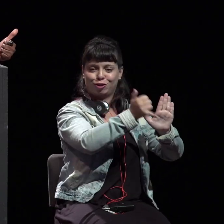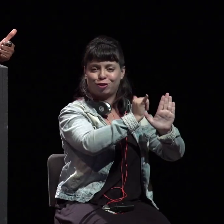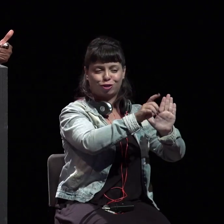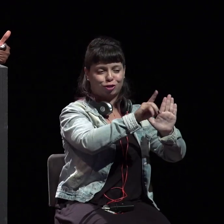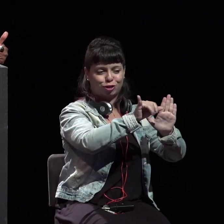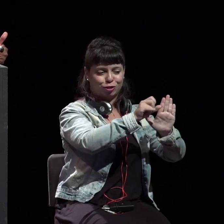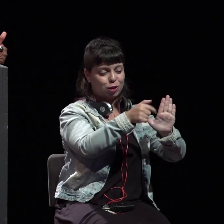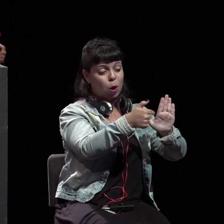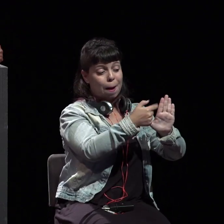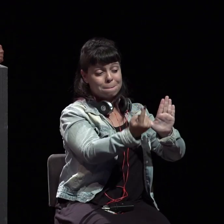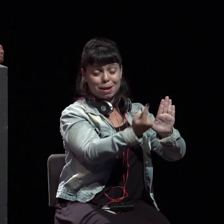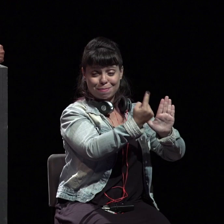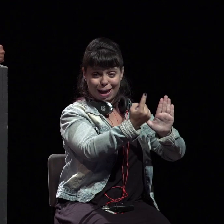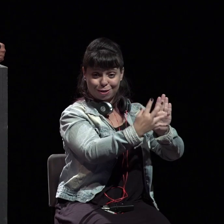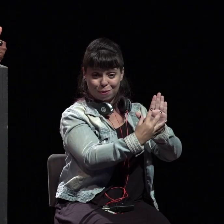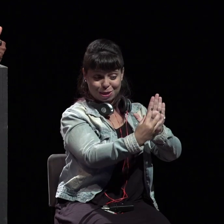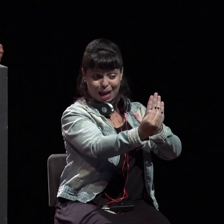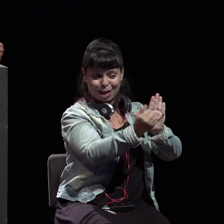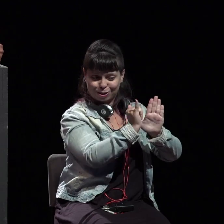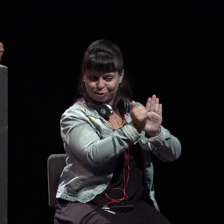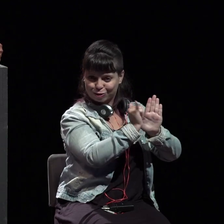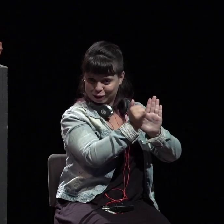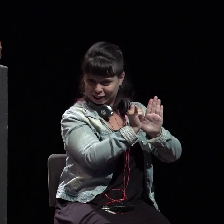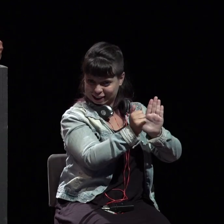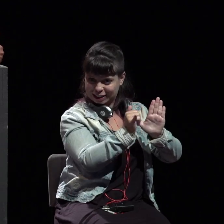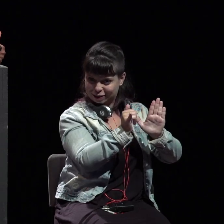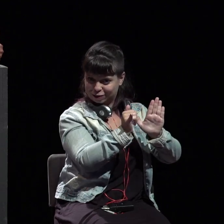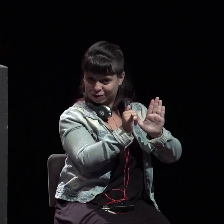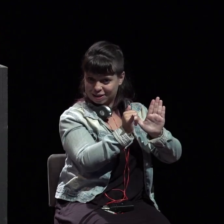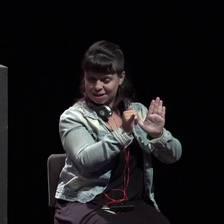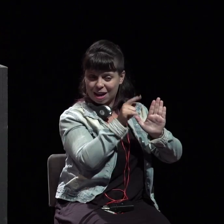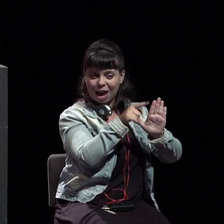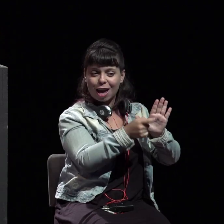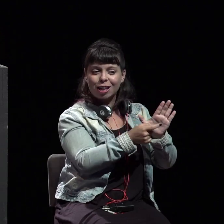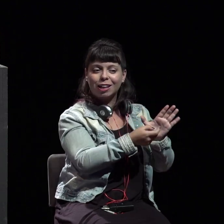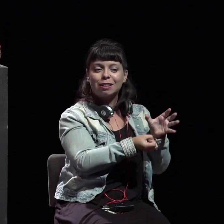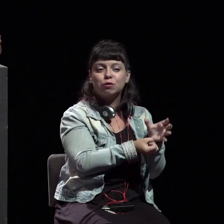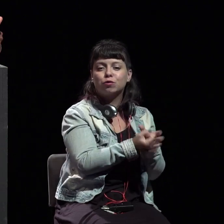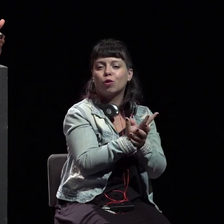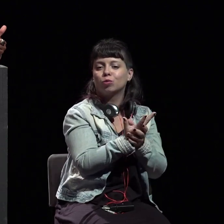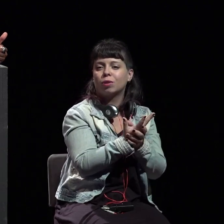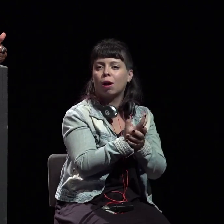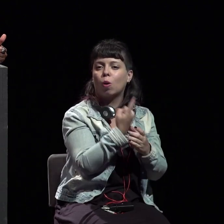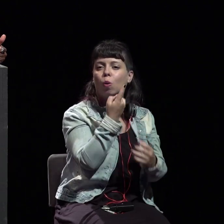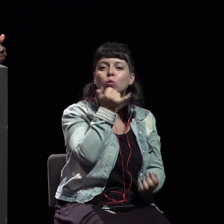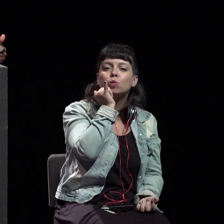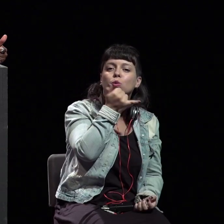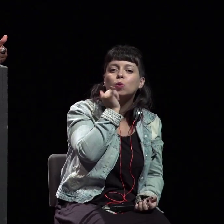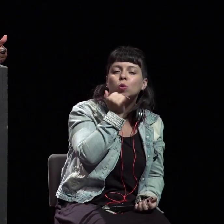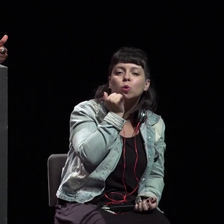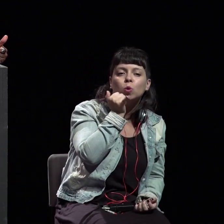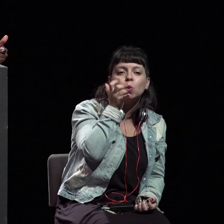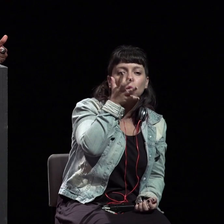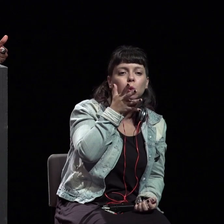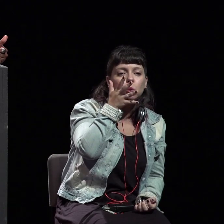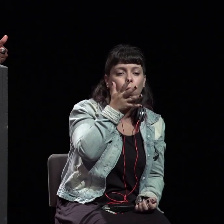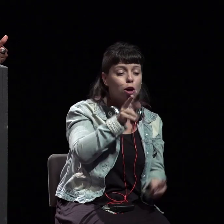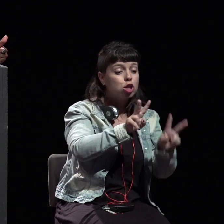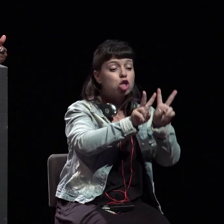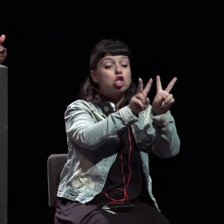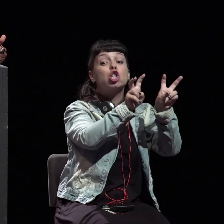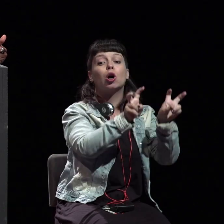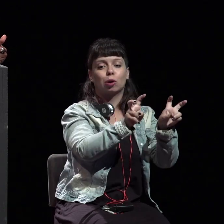Vênus Hotentote traz, em relação ao que funda, de certa forma, um discurso sobre a mulher